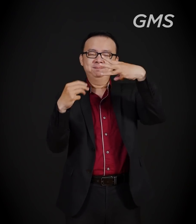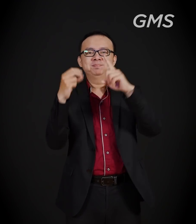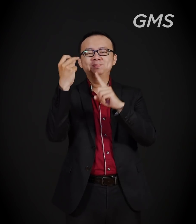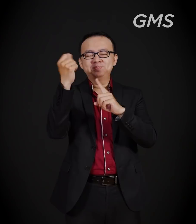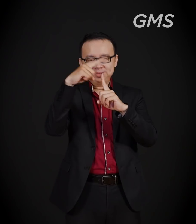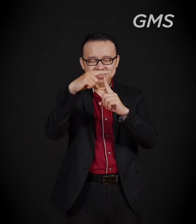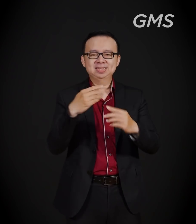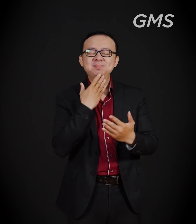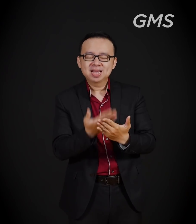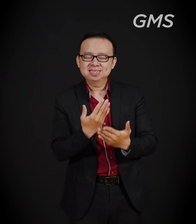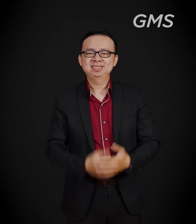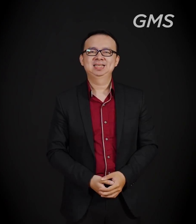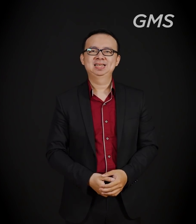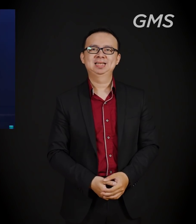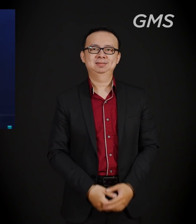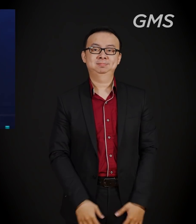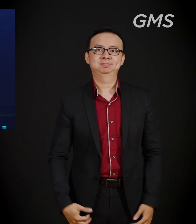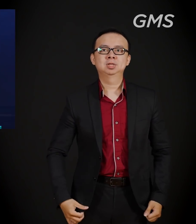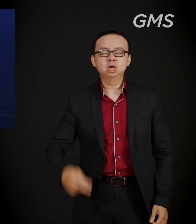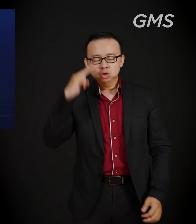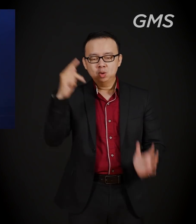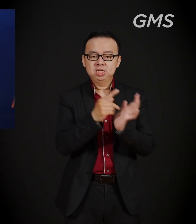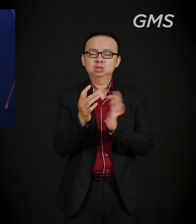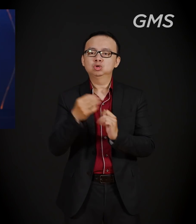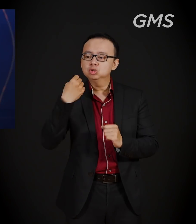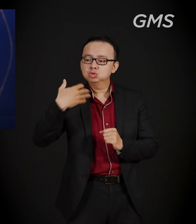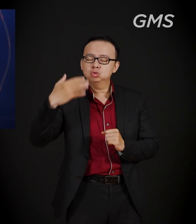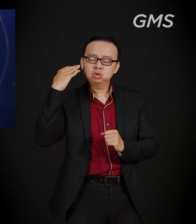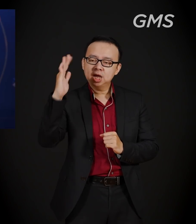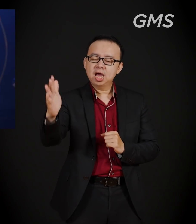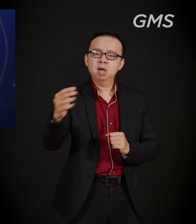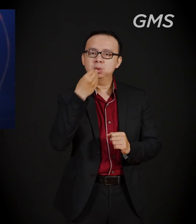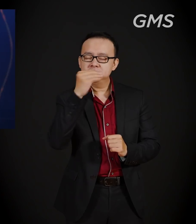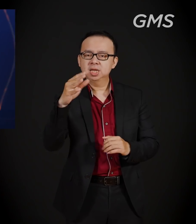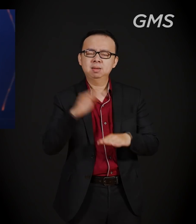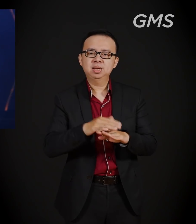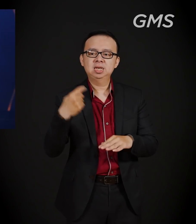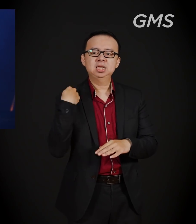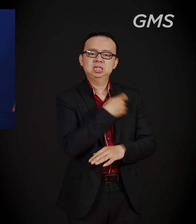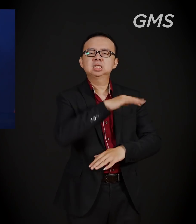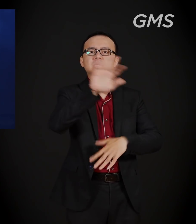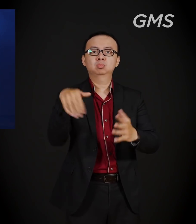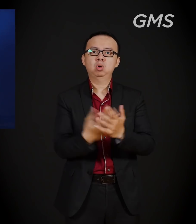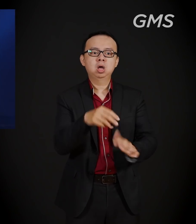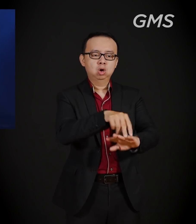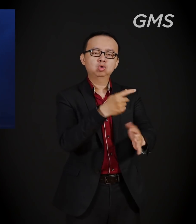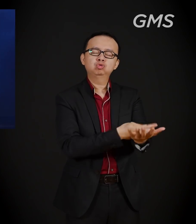Shalom, shalom. Tuhan Yesus sudah berbicara kepada gereja kita, Roh Kudus bersuara.